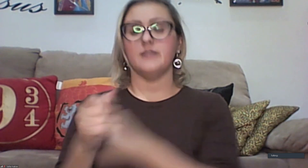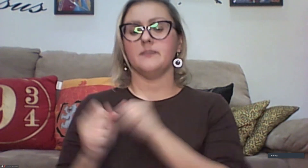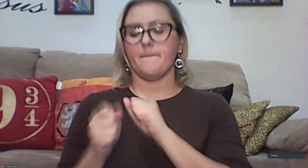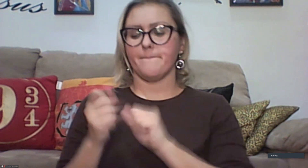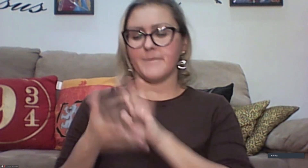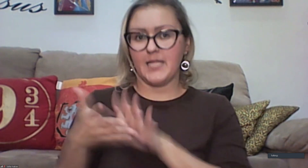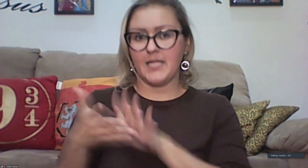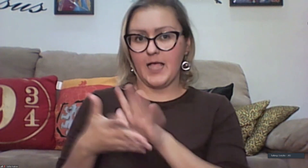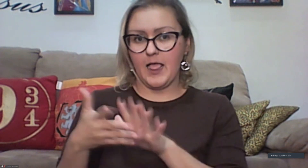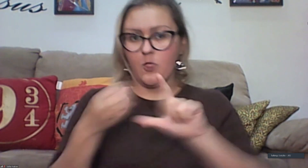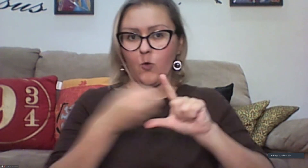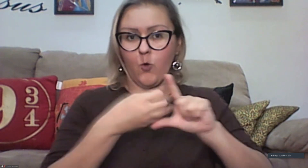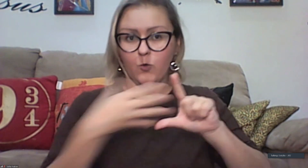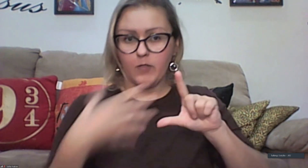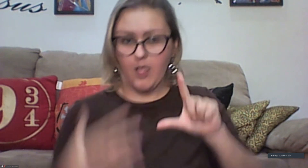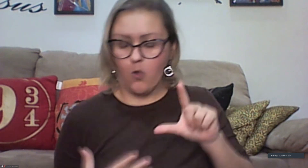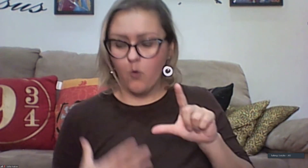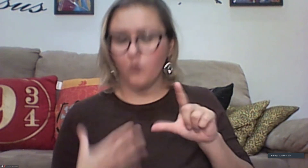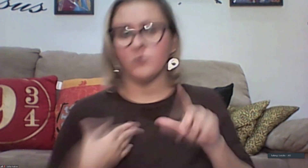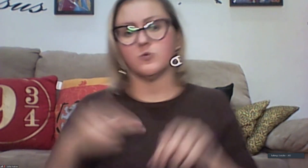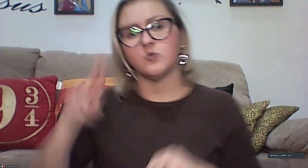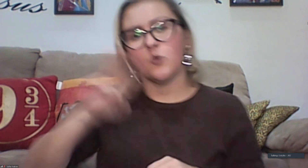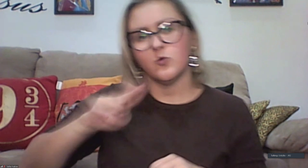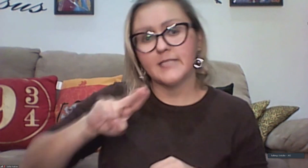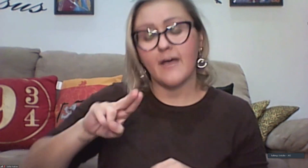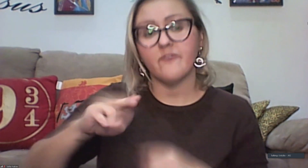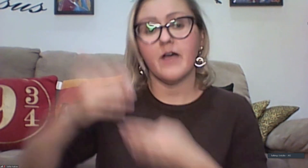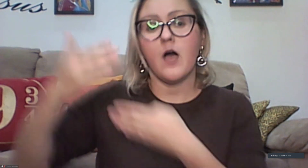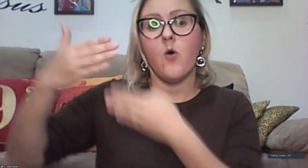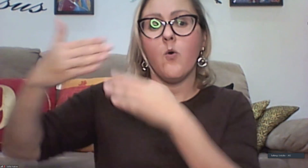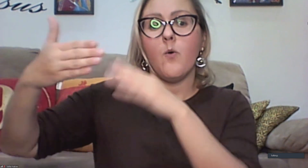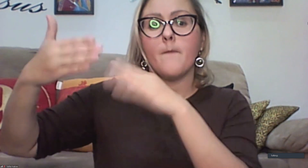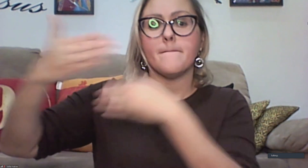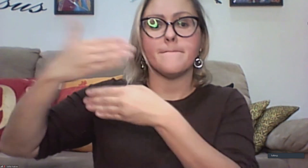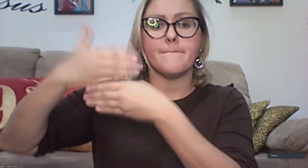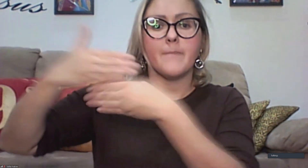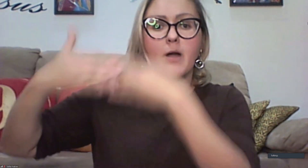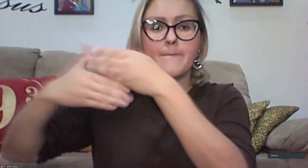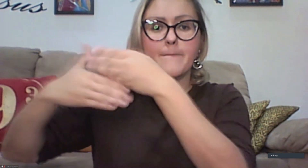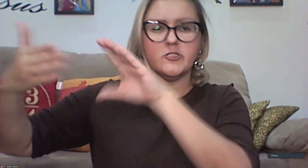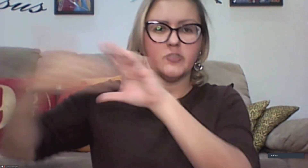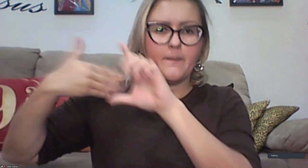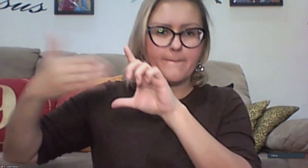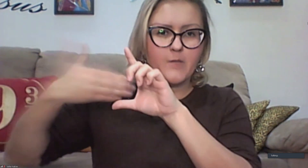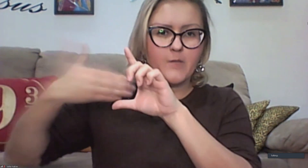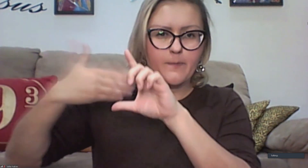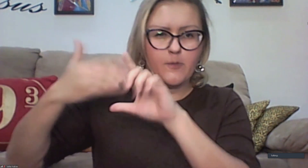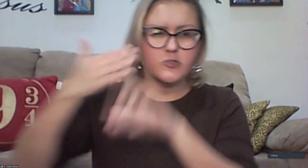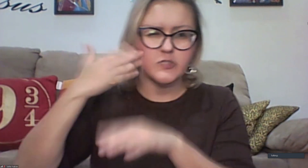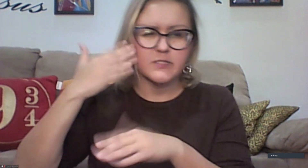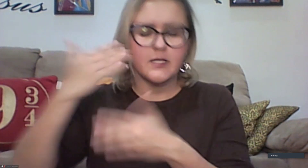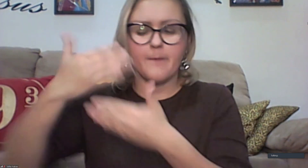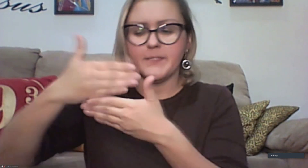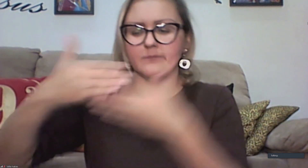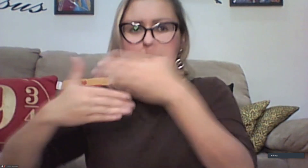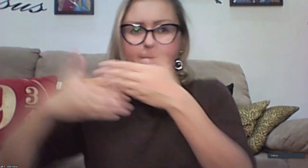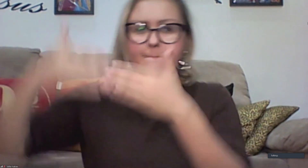vou sinalizar todo o conteúdo, vou usar o PowerPoint, todos os